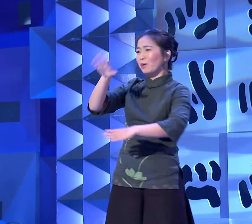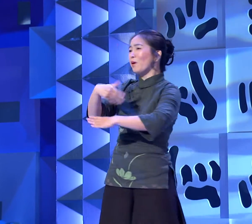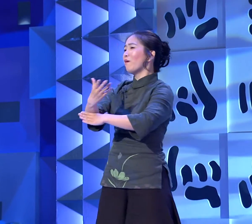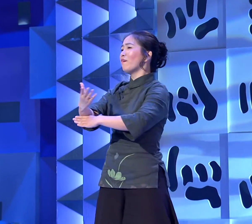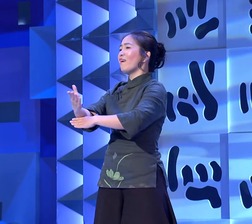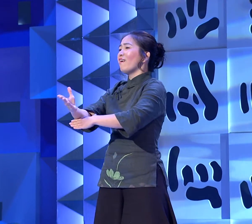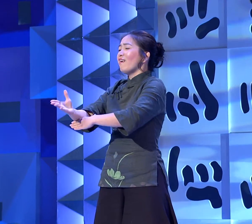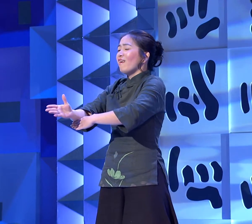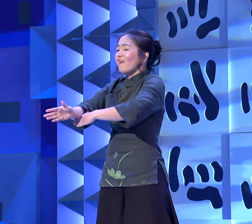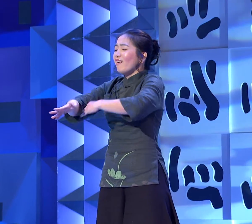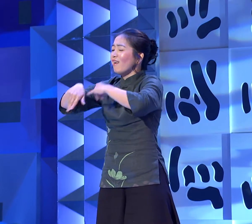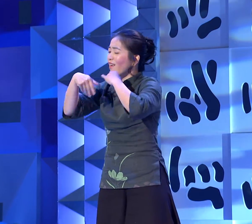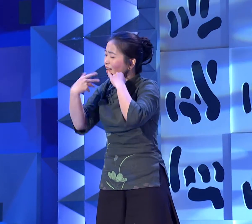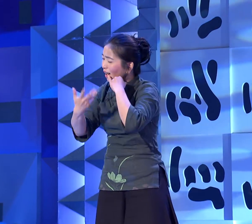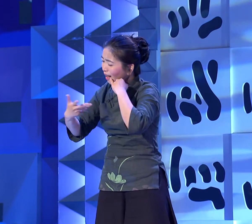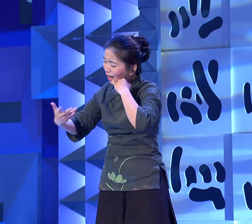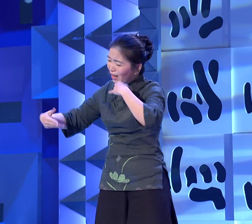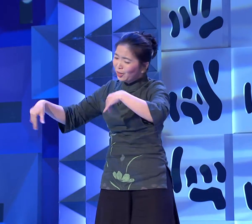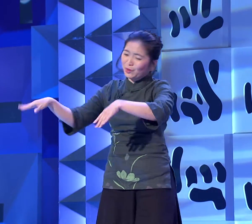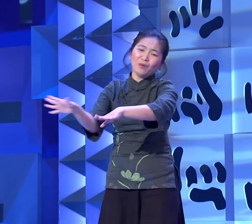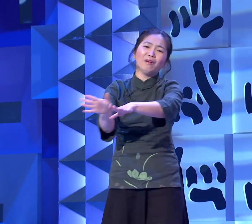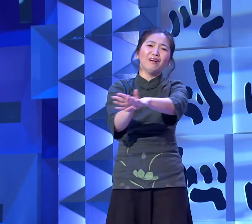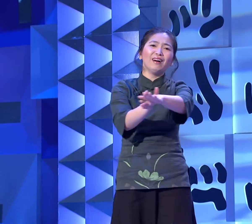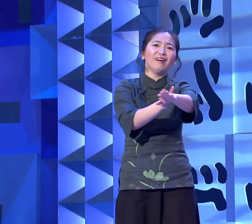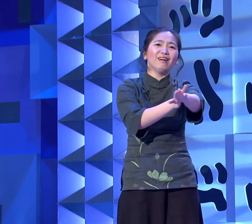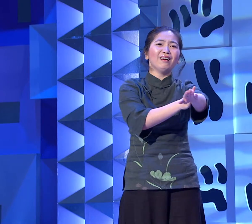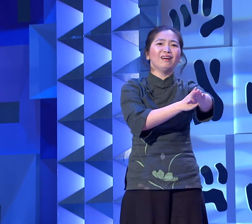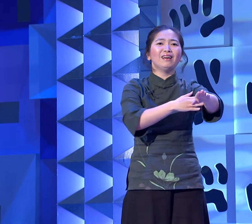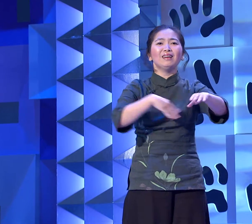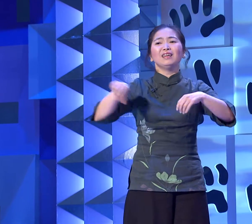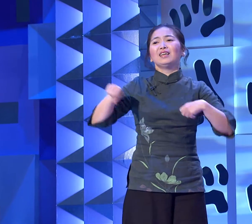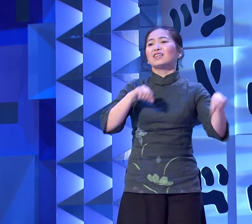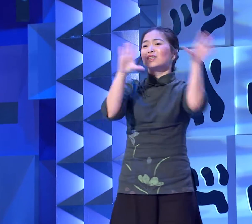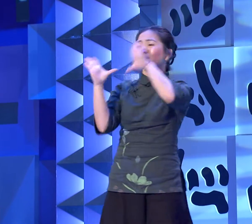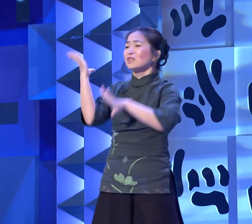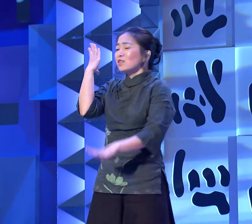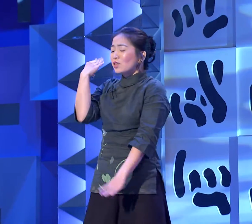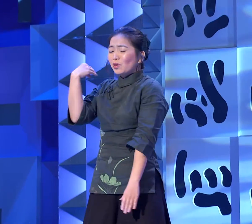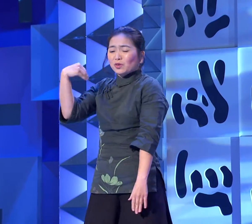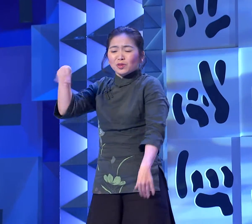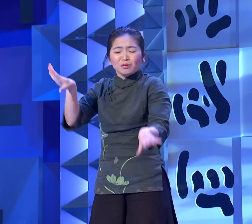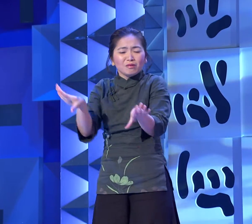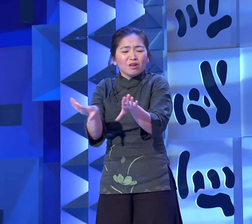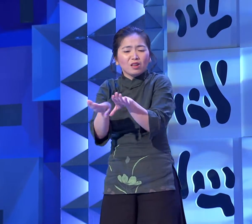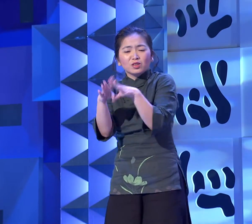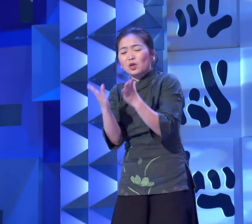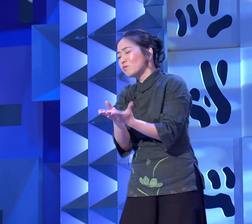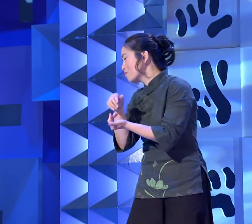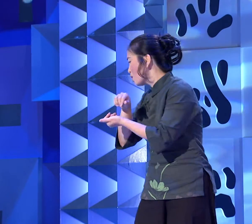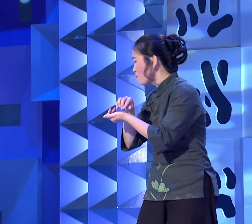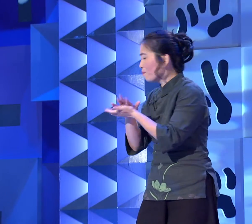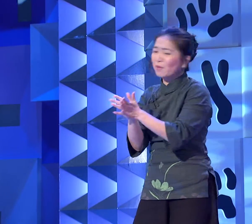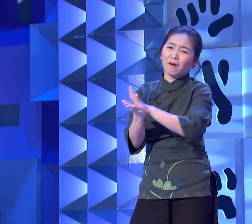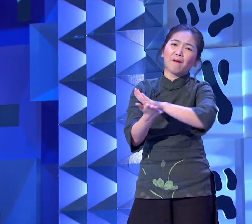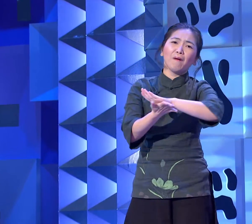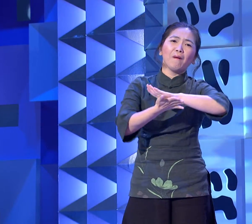乡的海岸，景色永远拢总